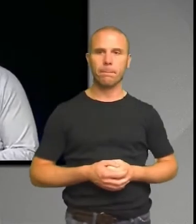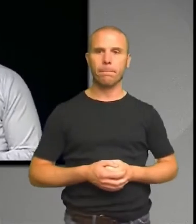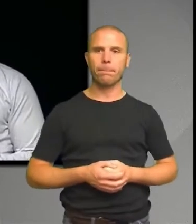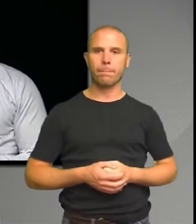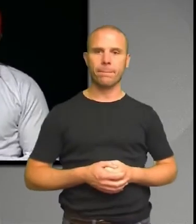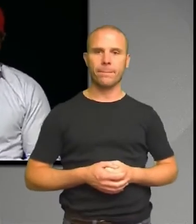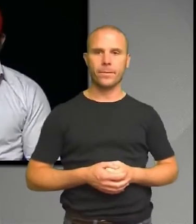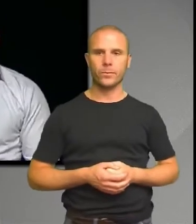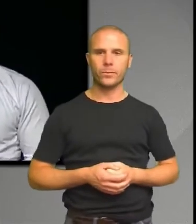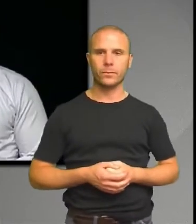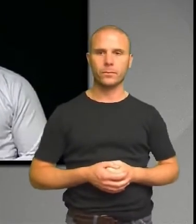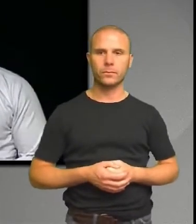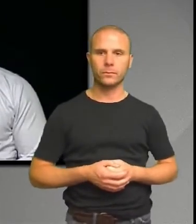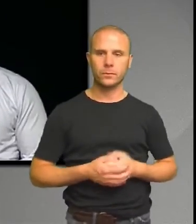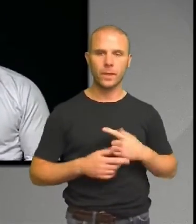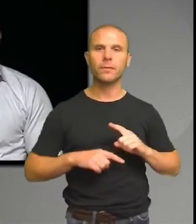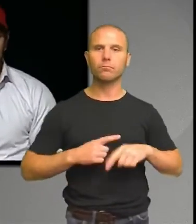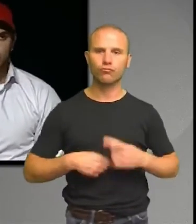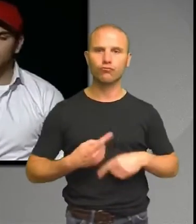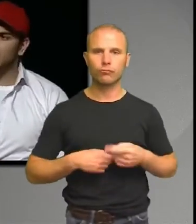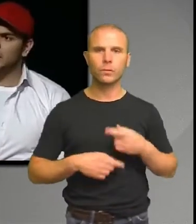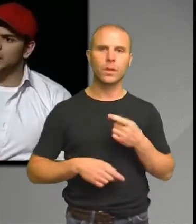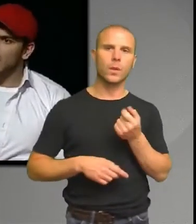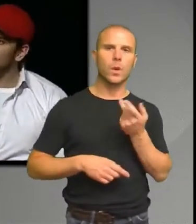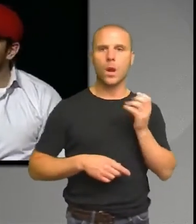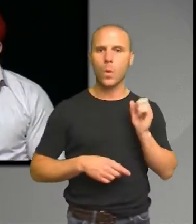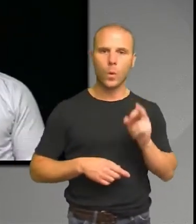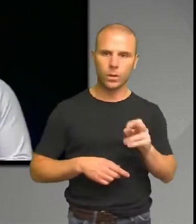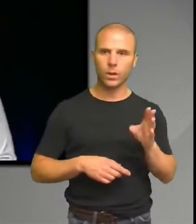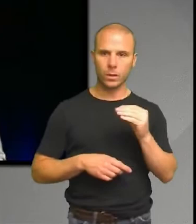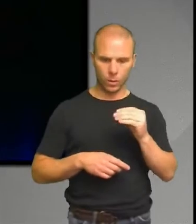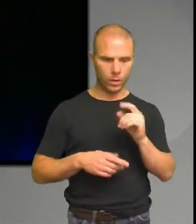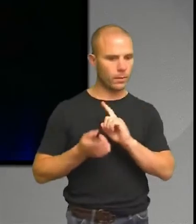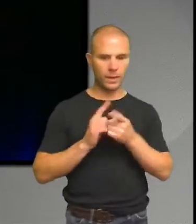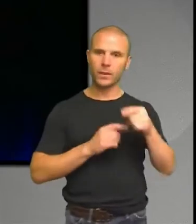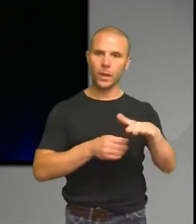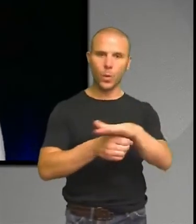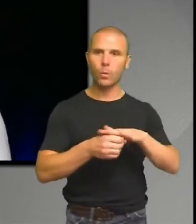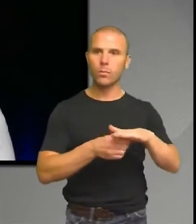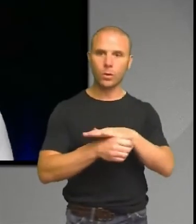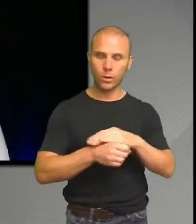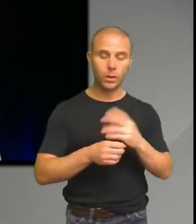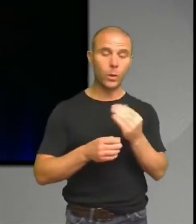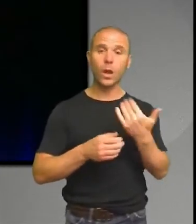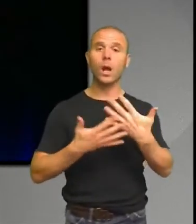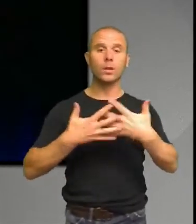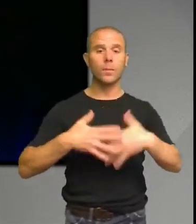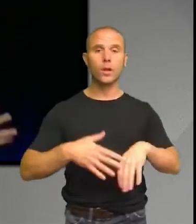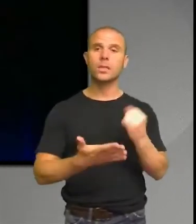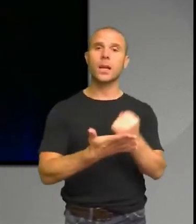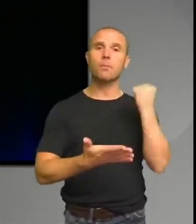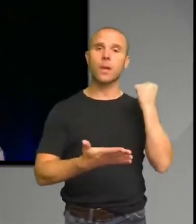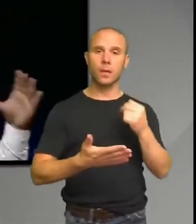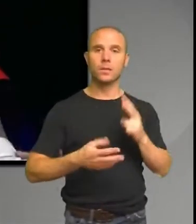att efter många år så blev det att alla som bodde i detta område aldrig kommer bli någonting. Det var så